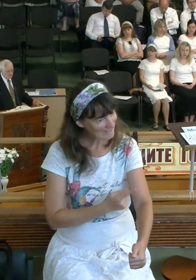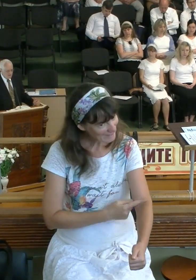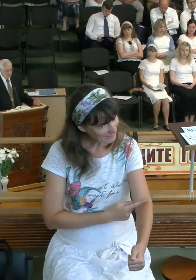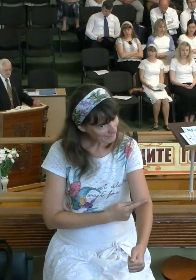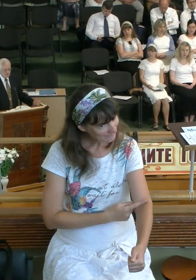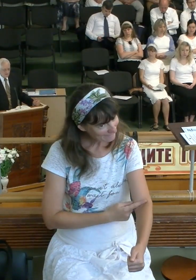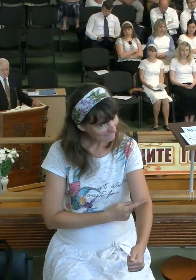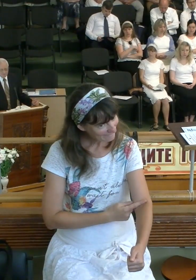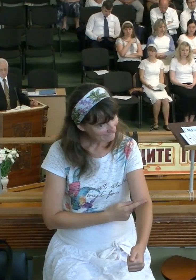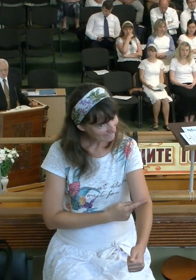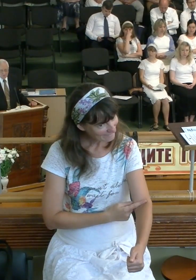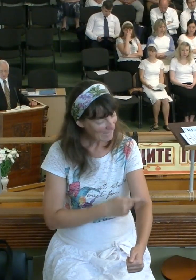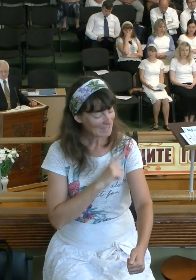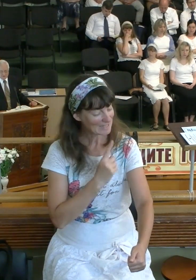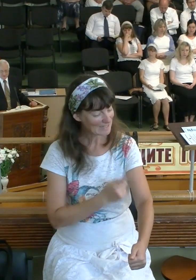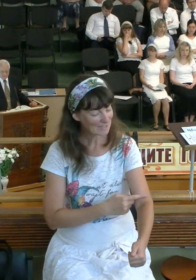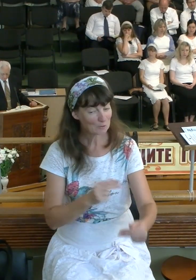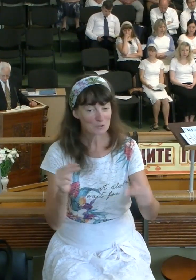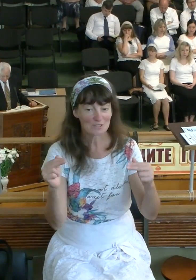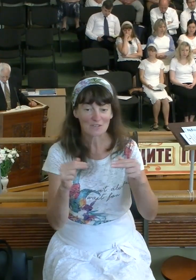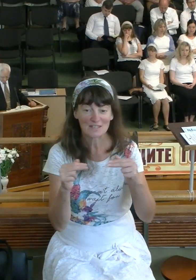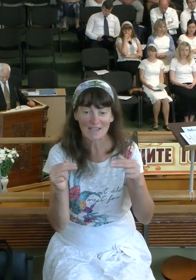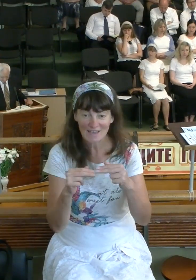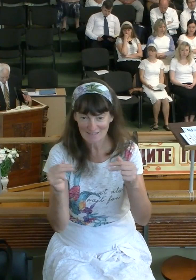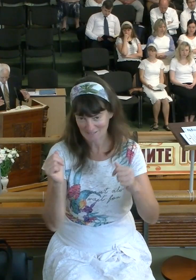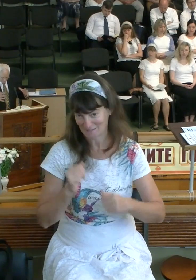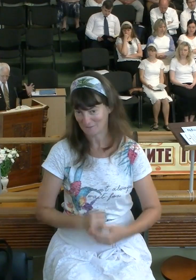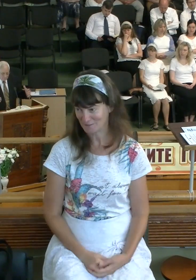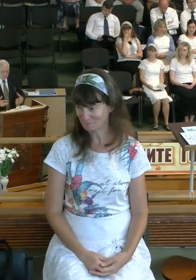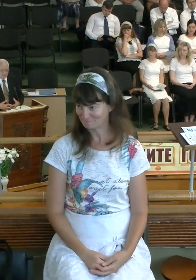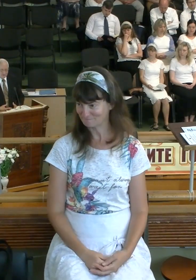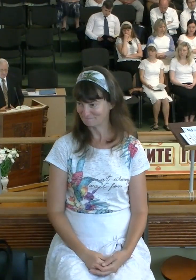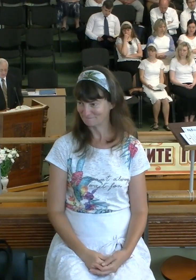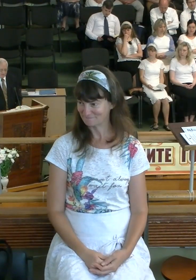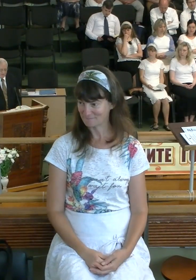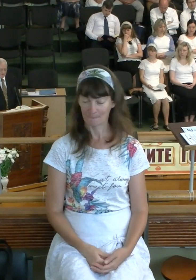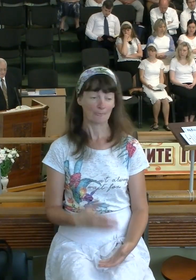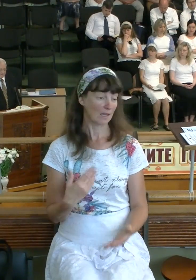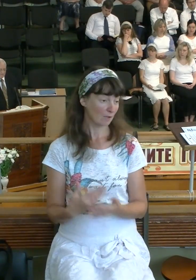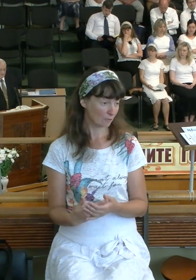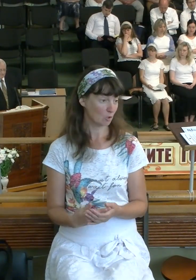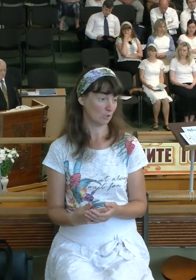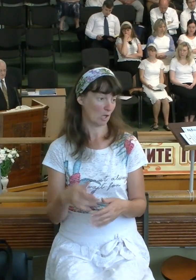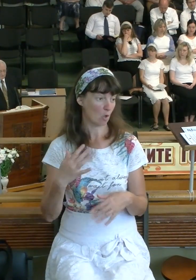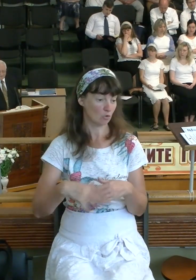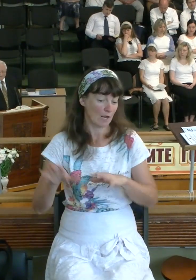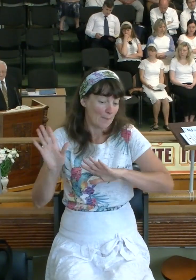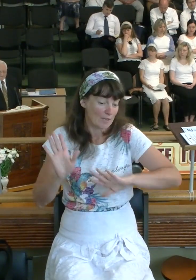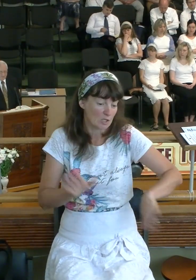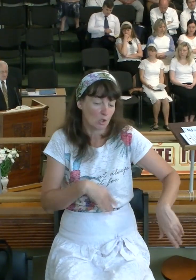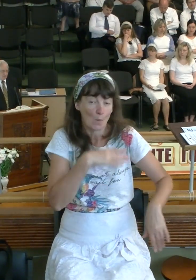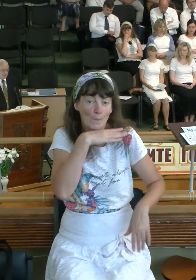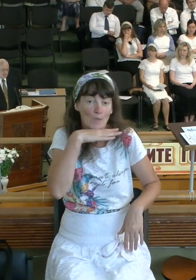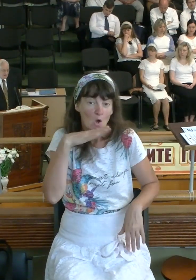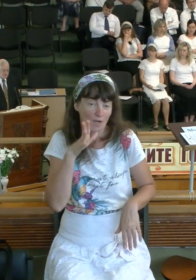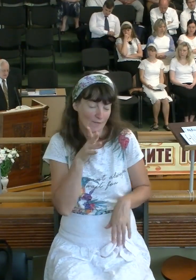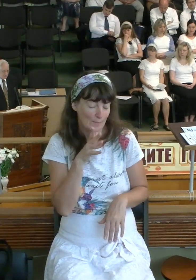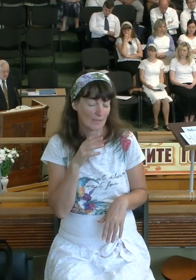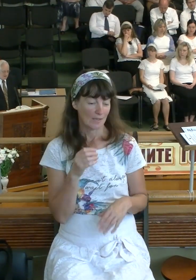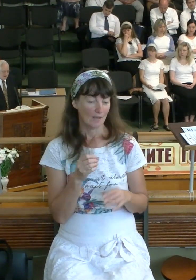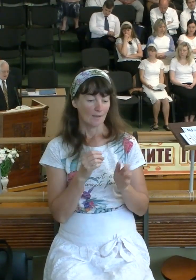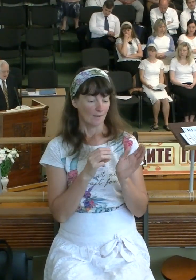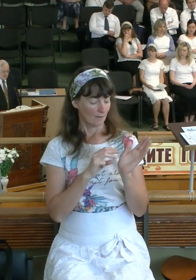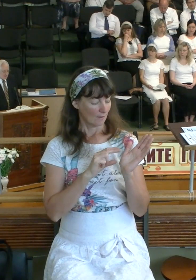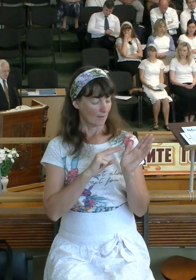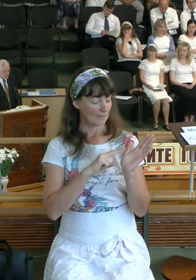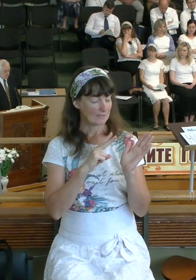дорогие, и вот прошло уже очень много времени. Ну, 19 веков с лишним,